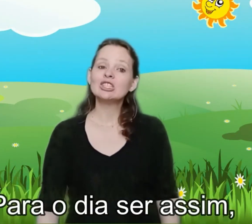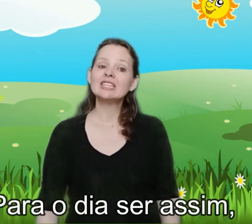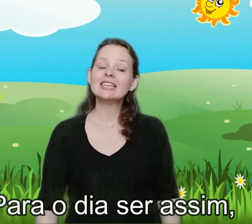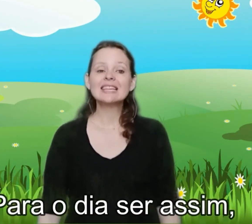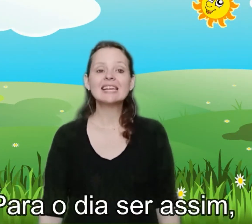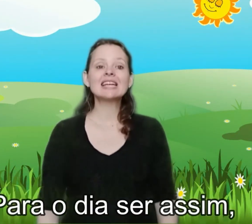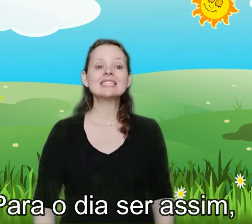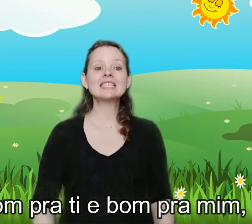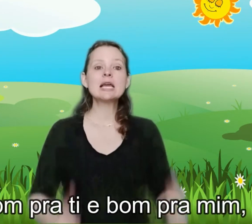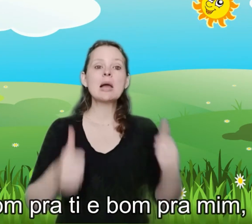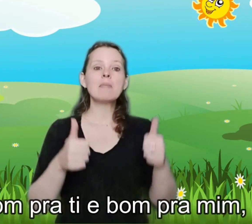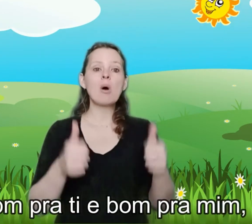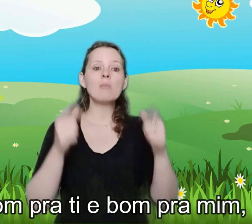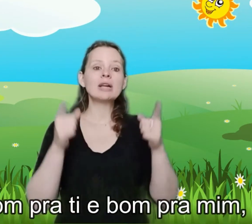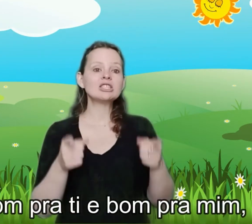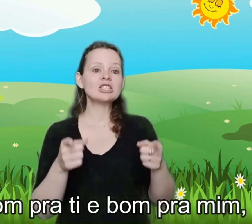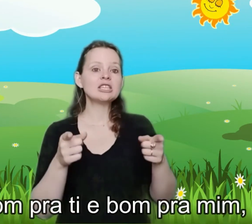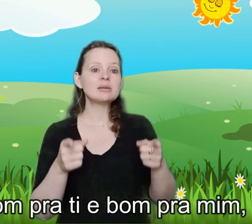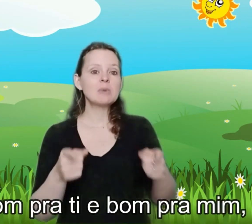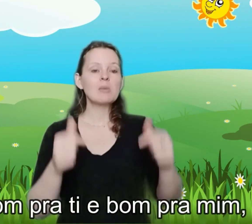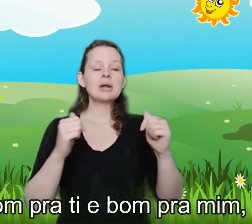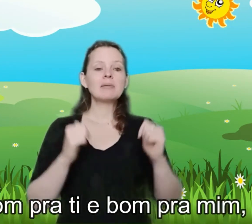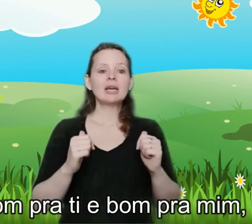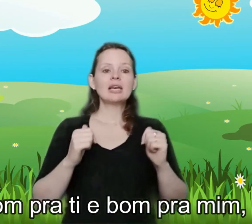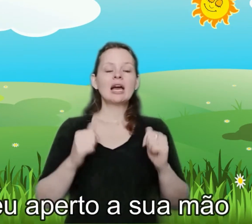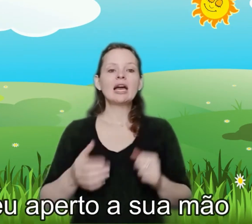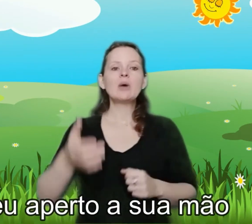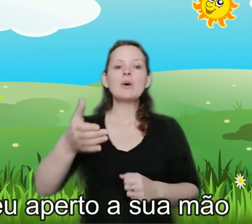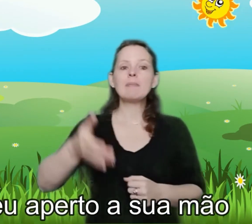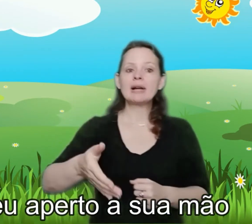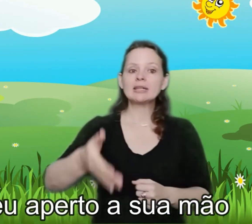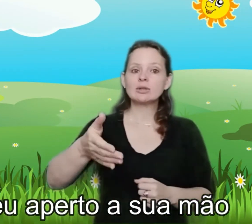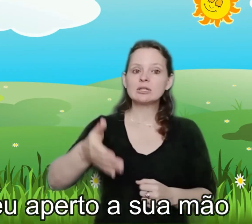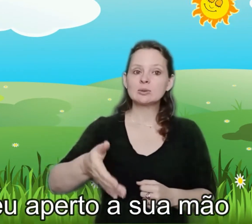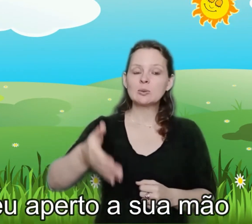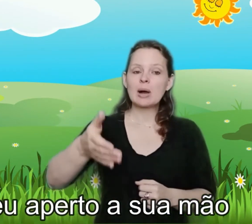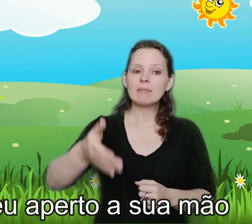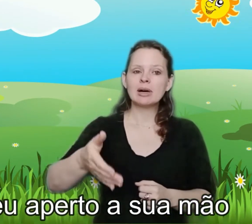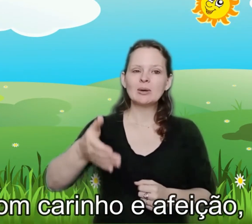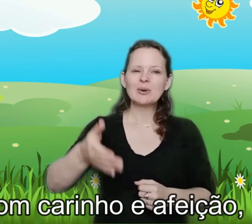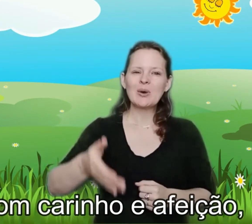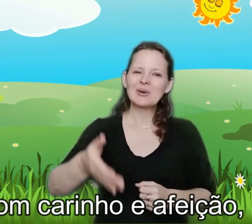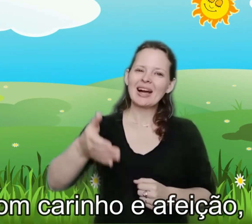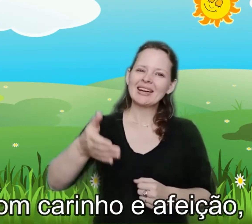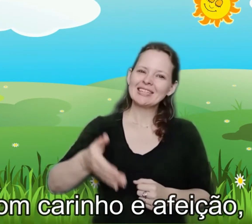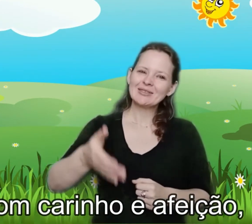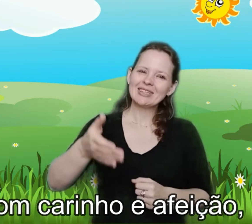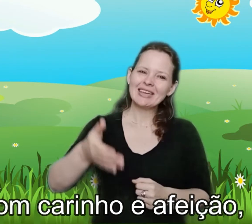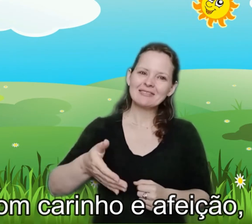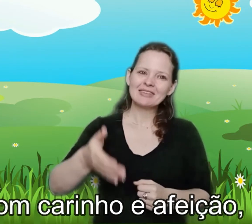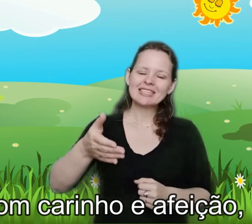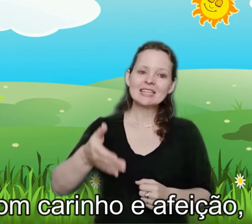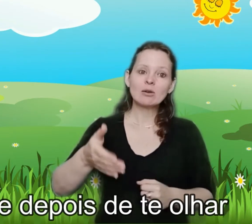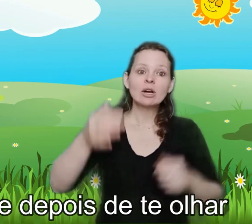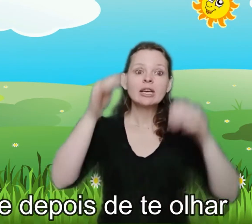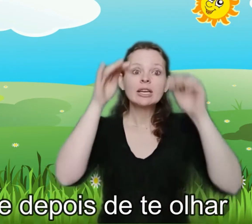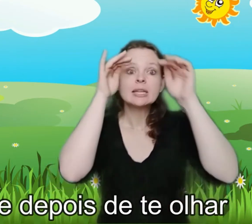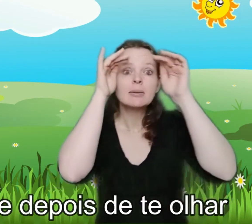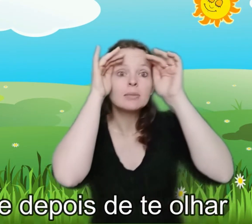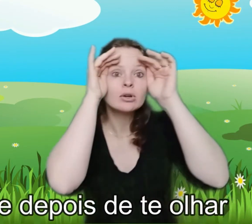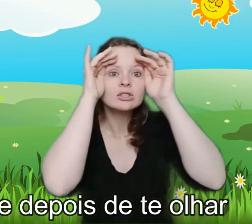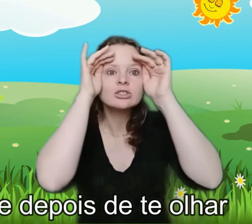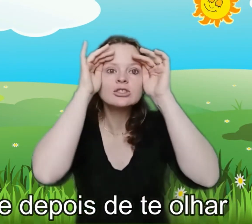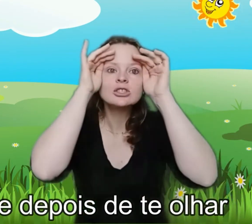Para o dia ser assim, bom para ti e bom para mim, eu aperto a sua mão com carinho e afeição,